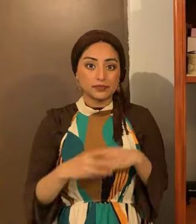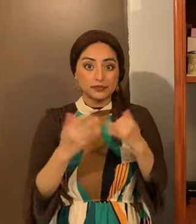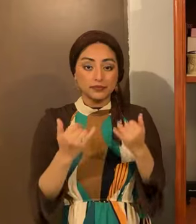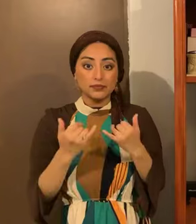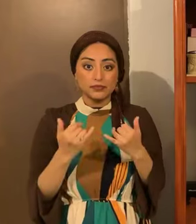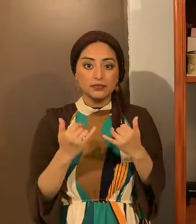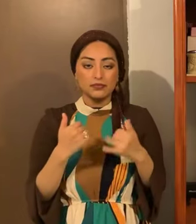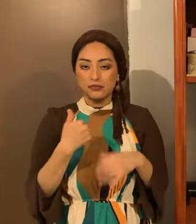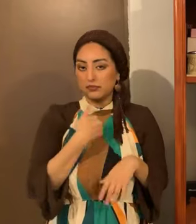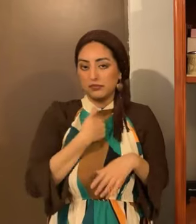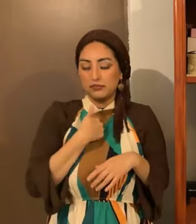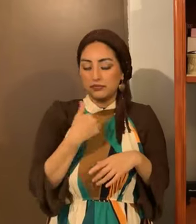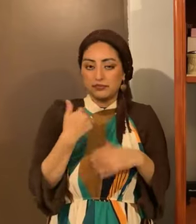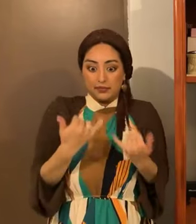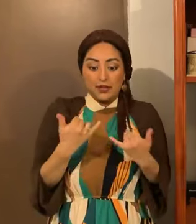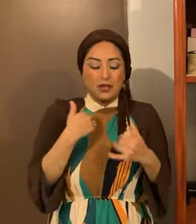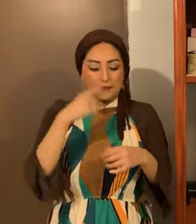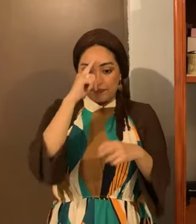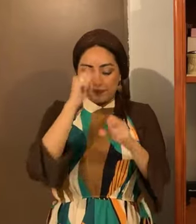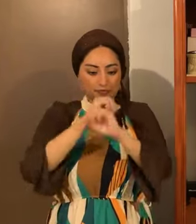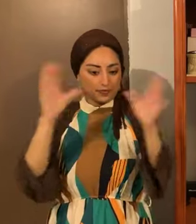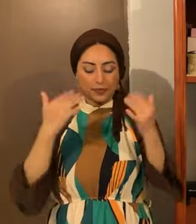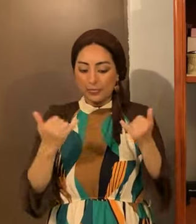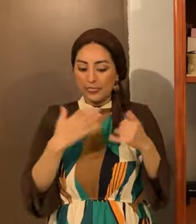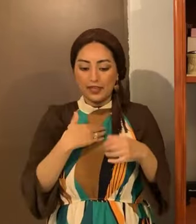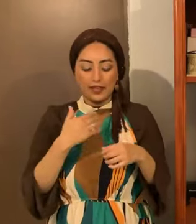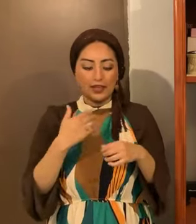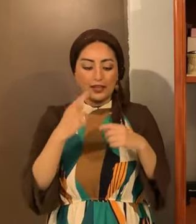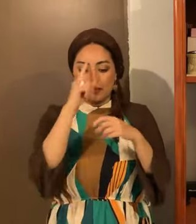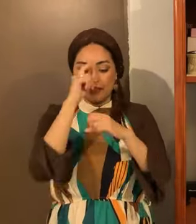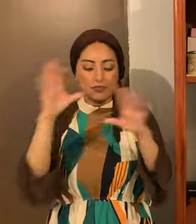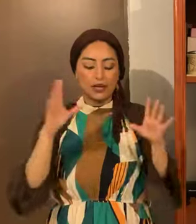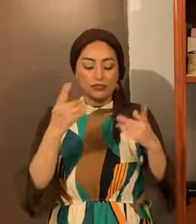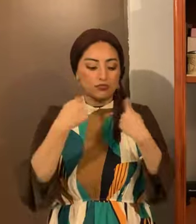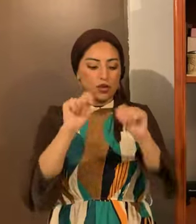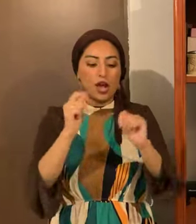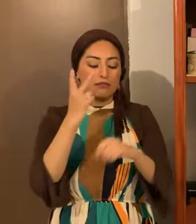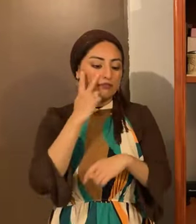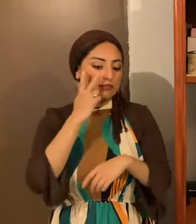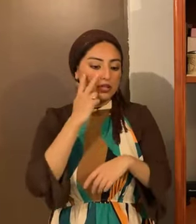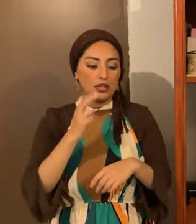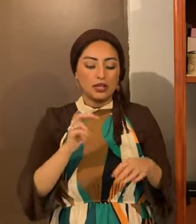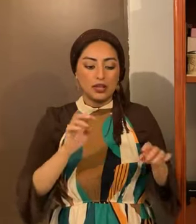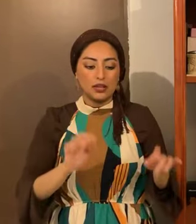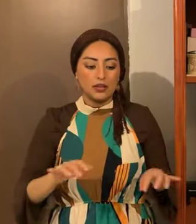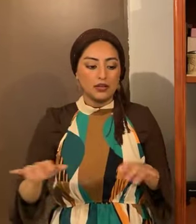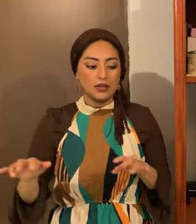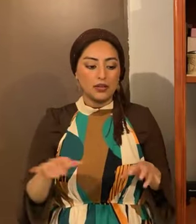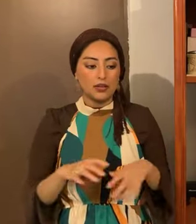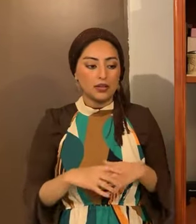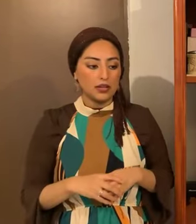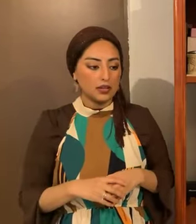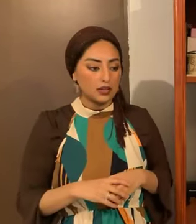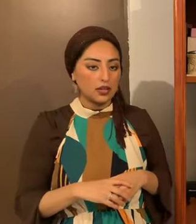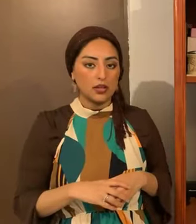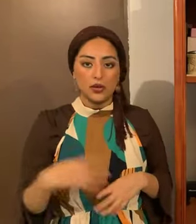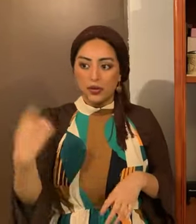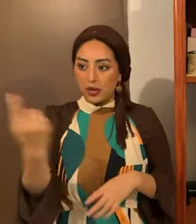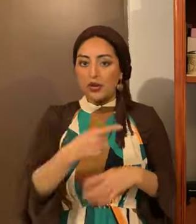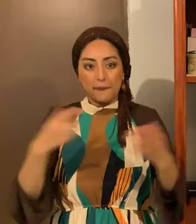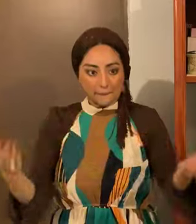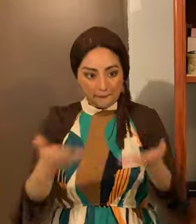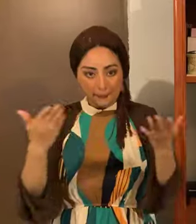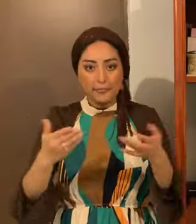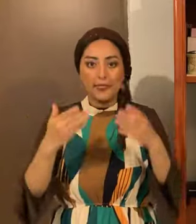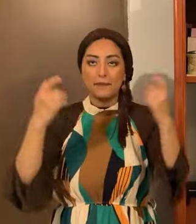voy a hacer, esto es una improvisación, la verdad es que no lo tengo así muy ensayado. pero para que nos vayamos animando